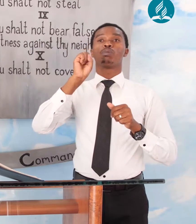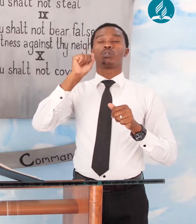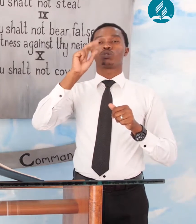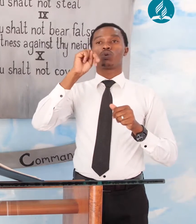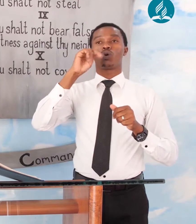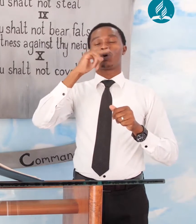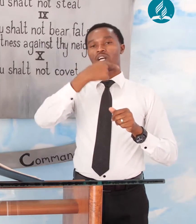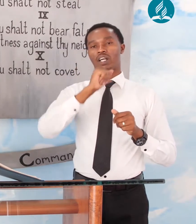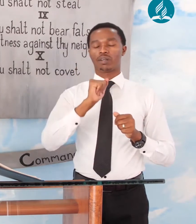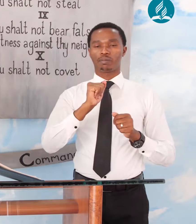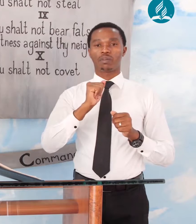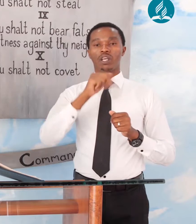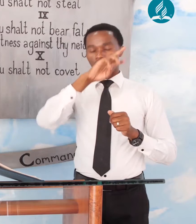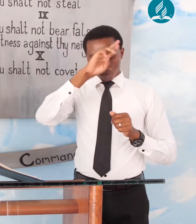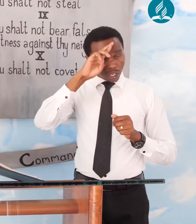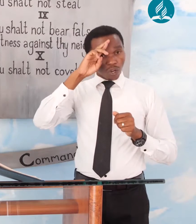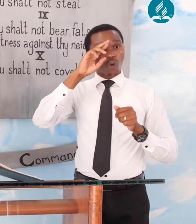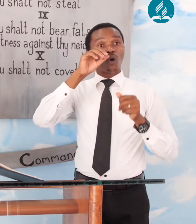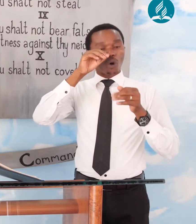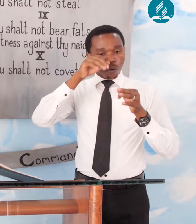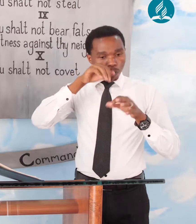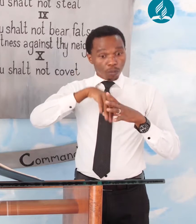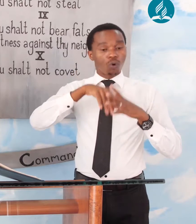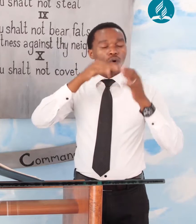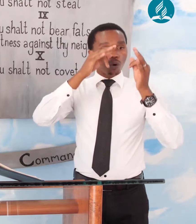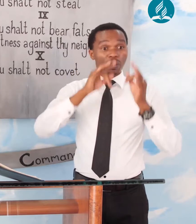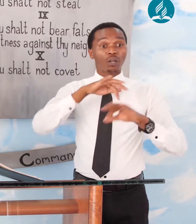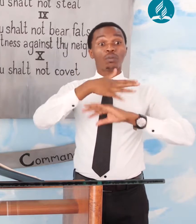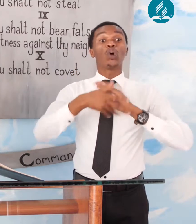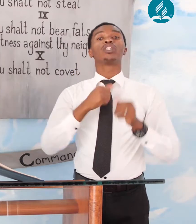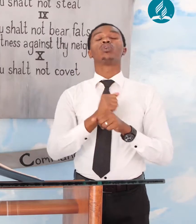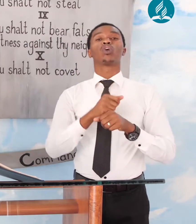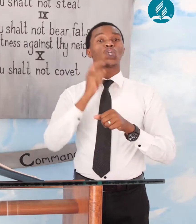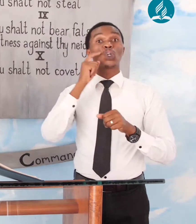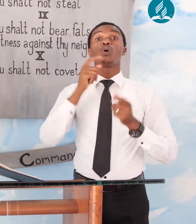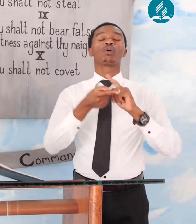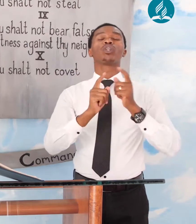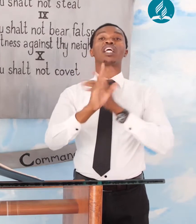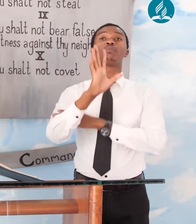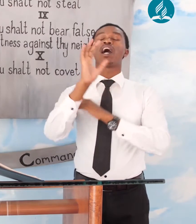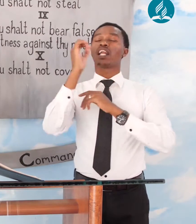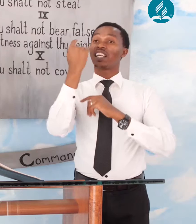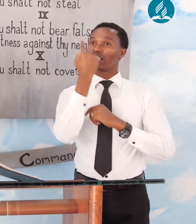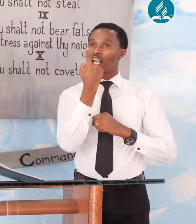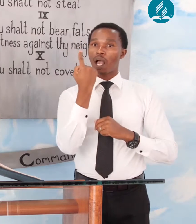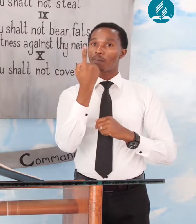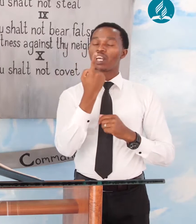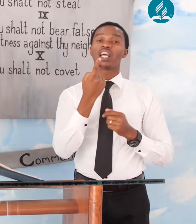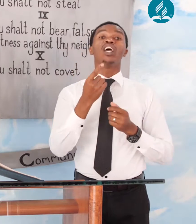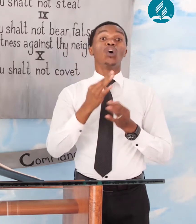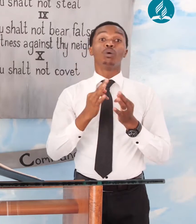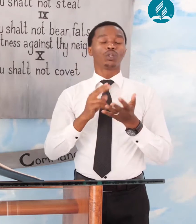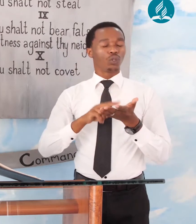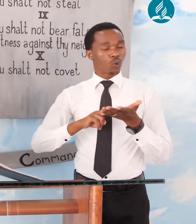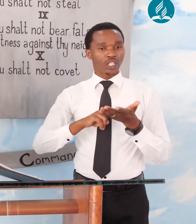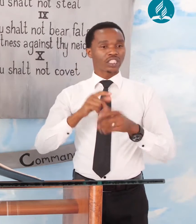dukora byose dukwiye gushyira Imana mbere ya byose. Mu buryo dukoresha igihe cyacu tugomba kuyikoresha mu buryo buhesha Imana